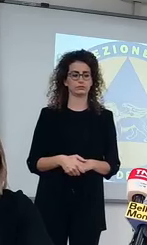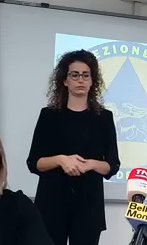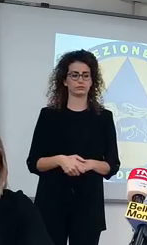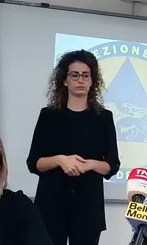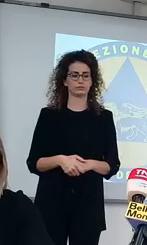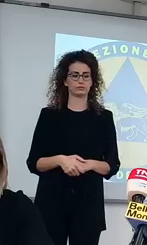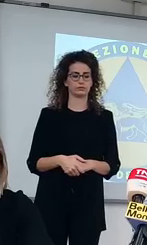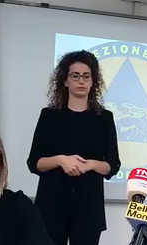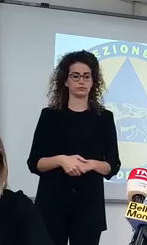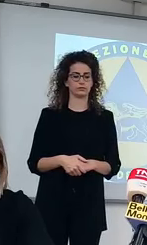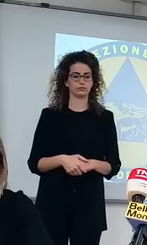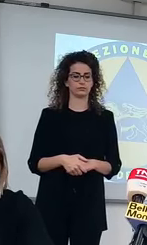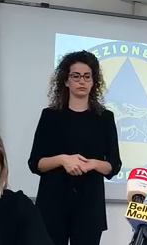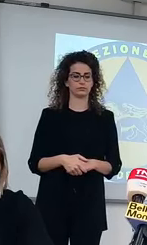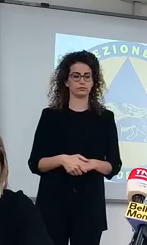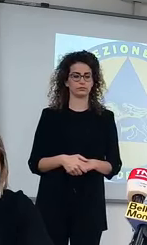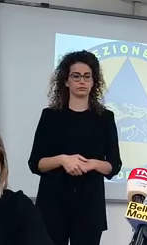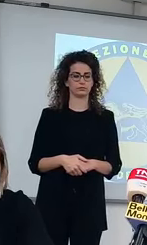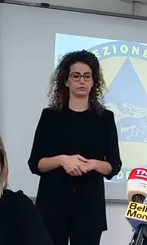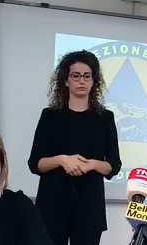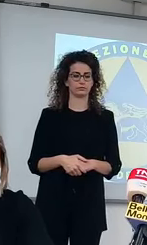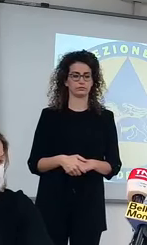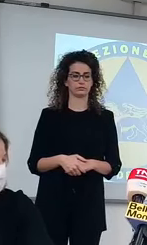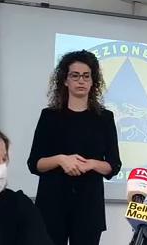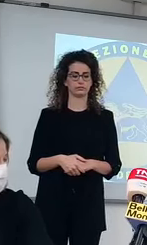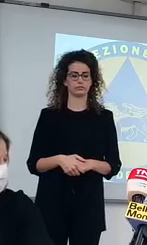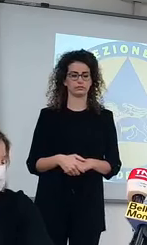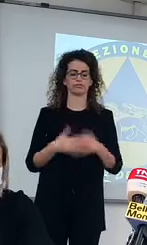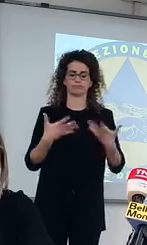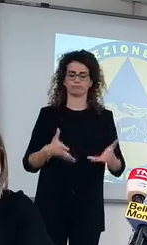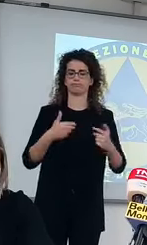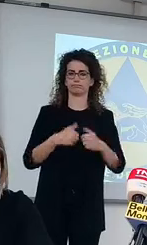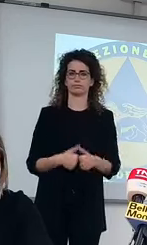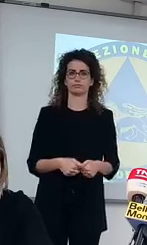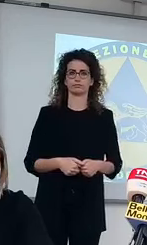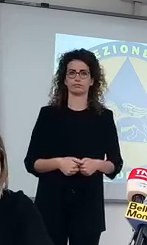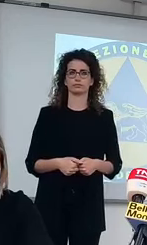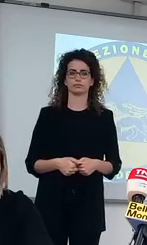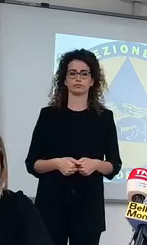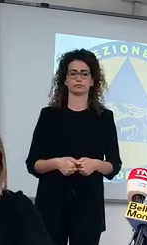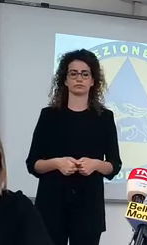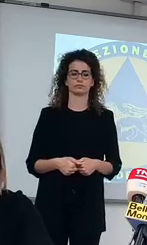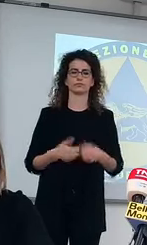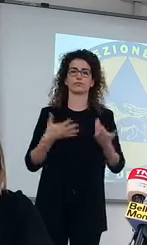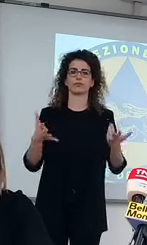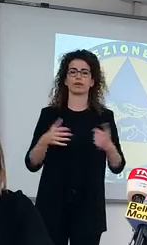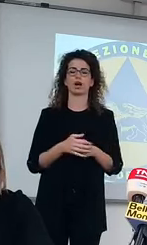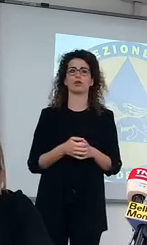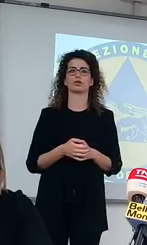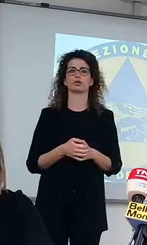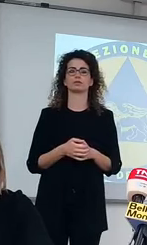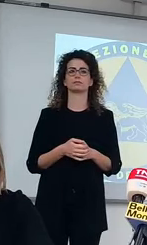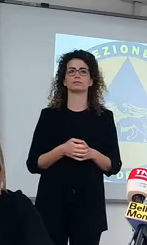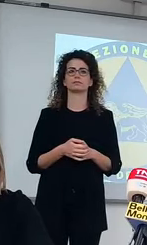Eccola qua. Allora, sopra